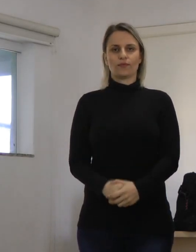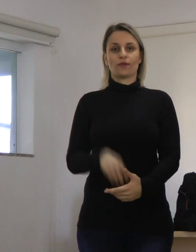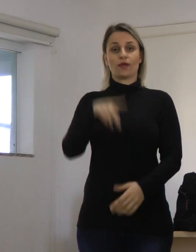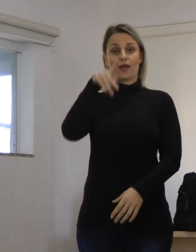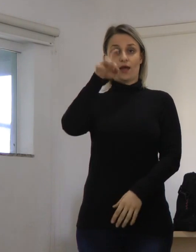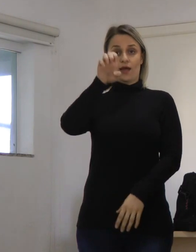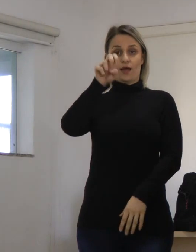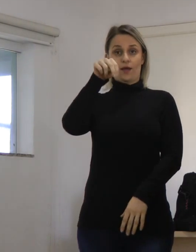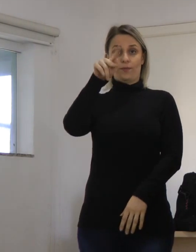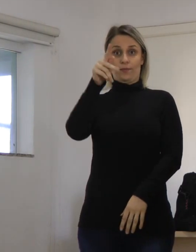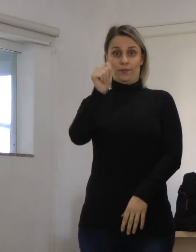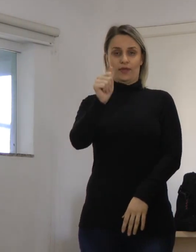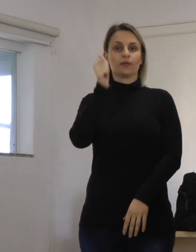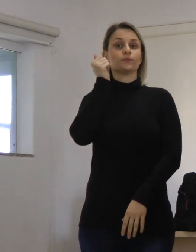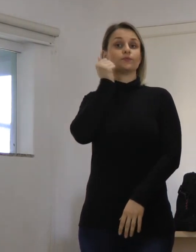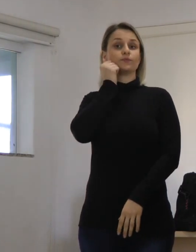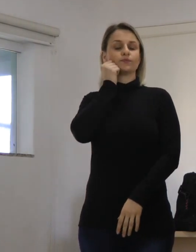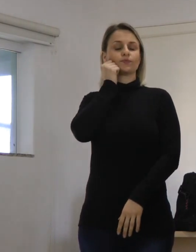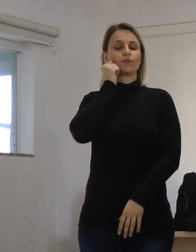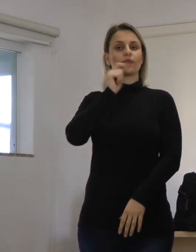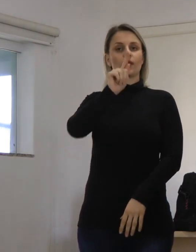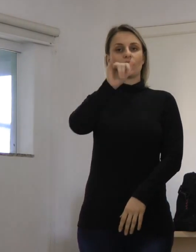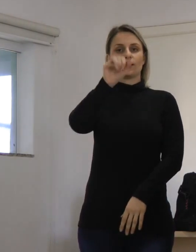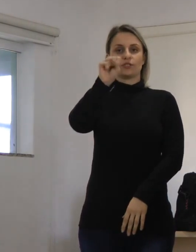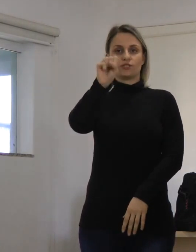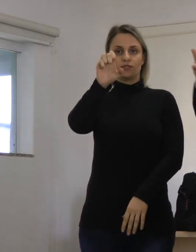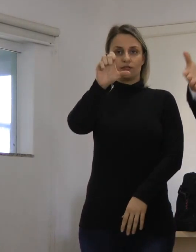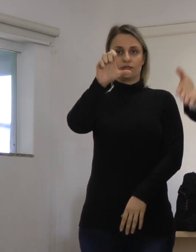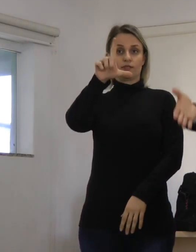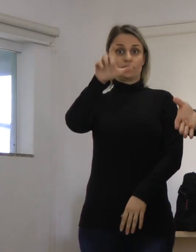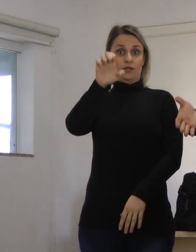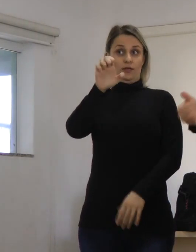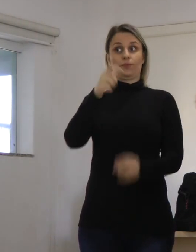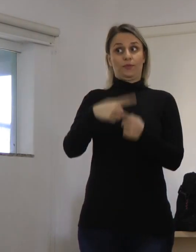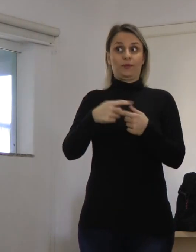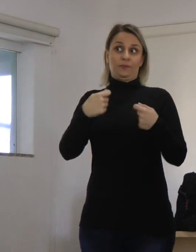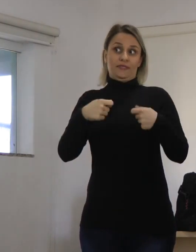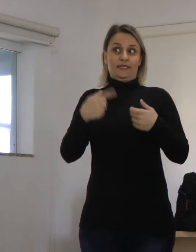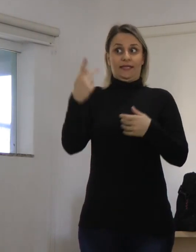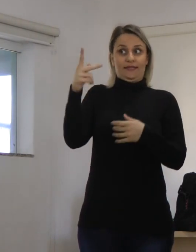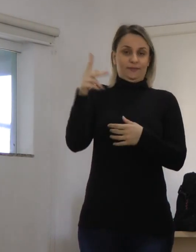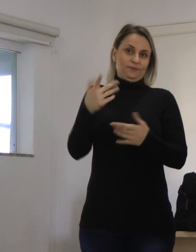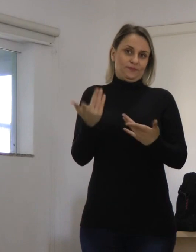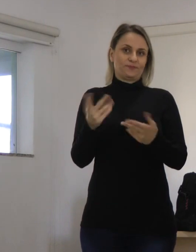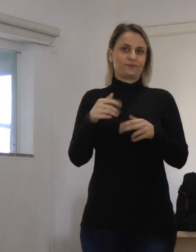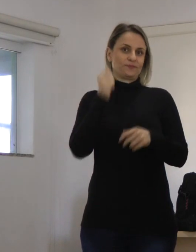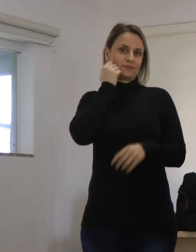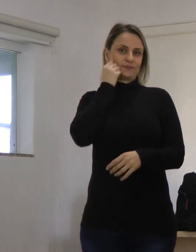Penha, a mãe da Gisele, que se não fosse a Penha a gente não teria a Gisele.